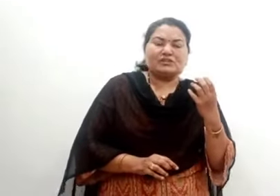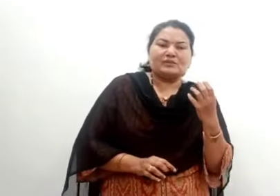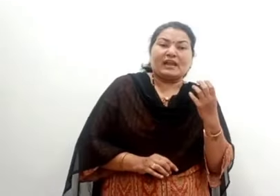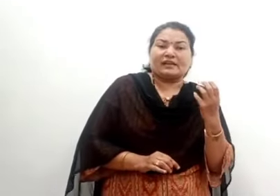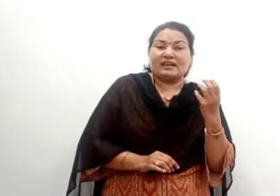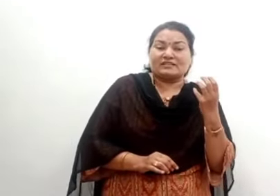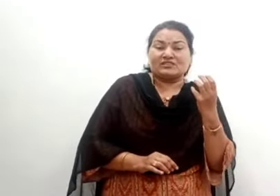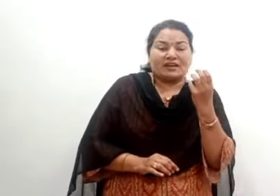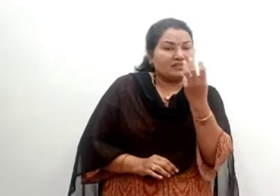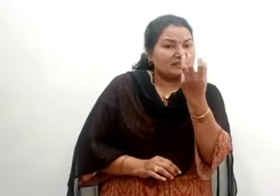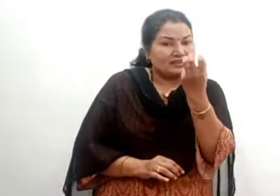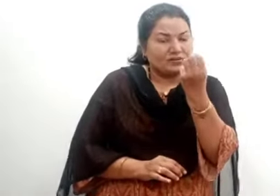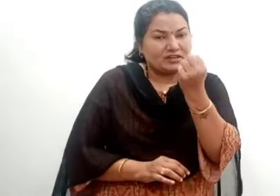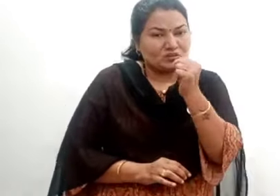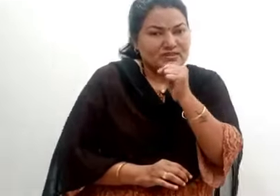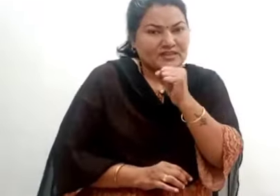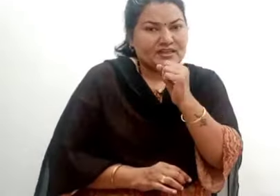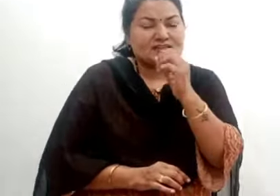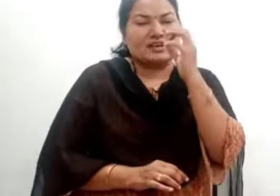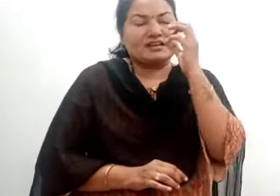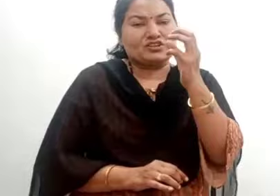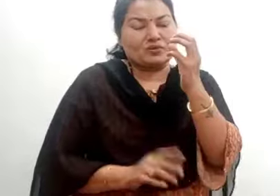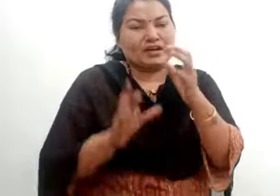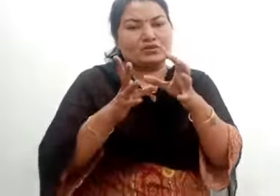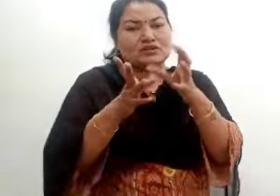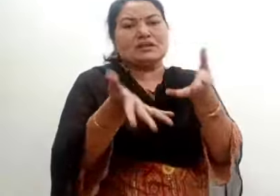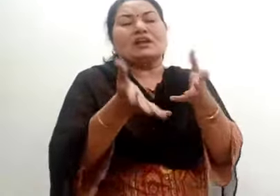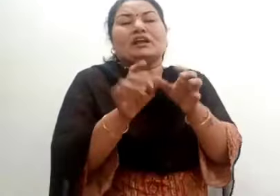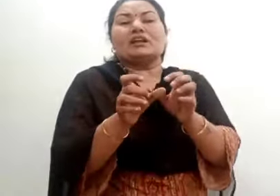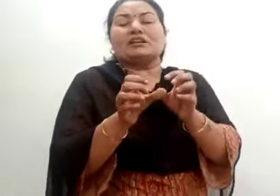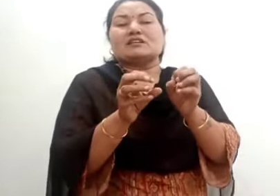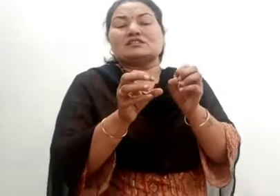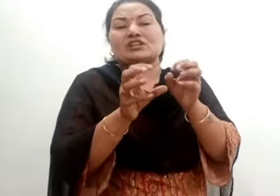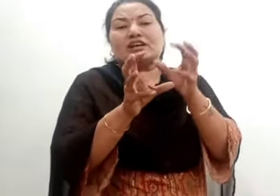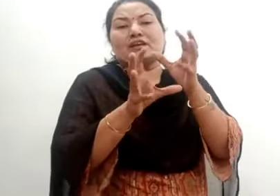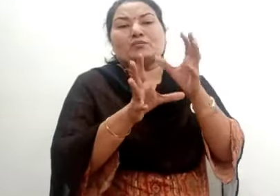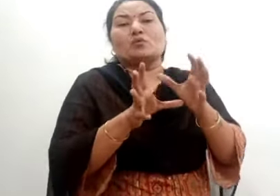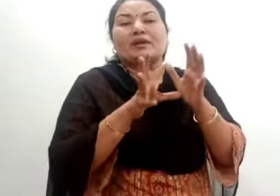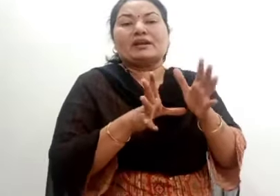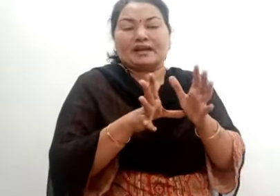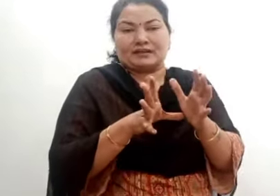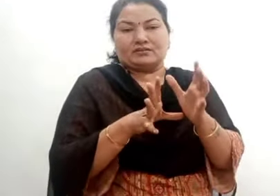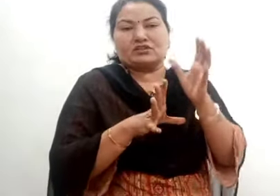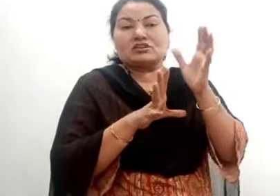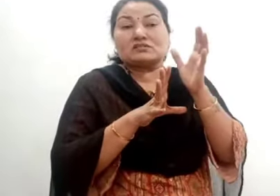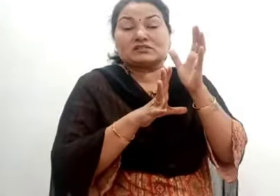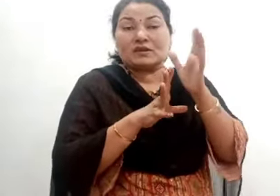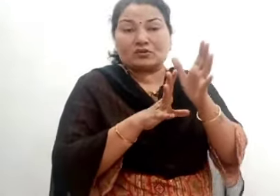त्यांच्यामध्ये लॅक्टिक ऍसिड जे आहे ते सेक्रेट व्हायला सुरुवात झालेली असते, आणि याच्यामुळे काय होतं की त्यांचं जे काही मुवमेंट आहे ती